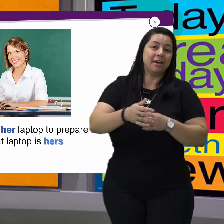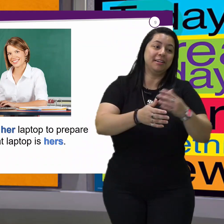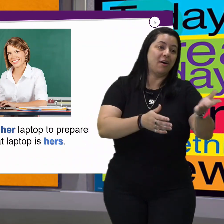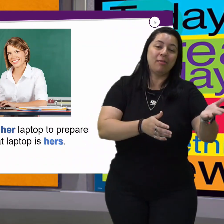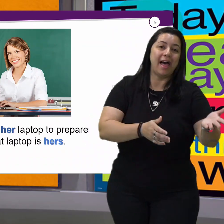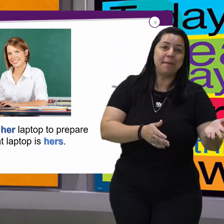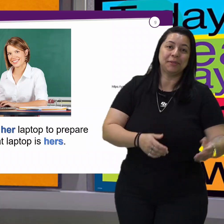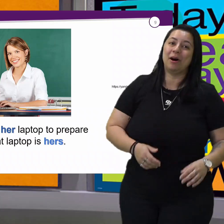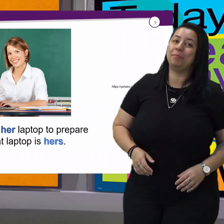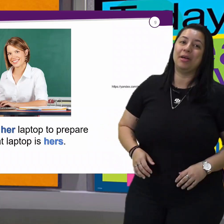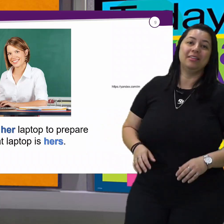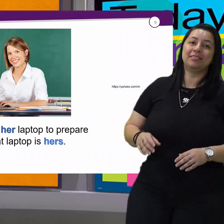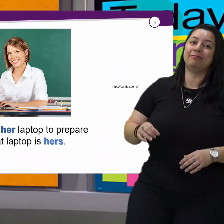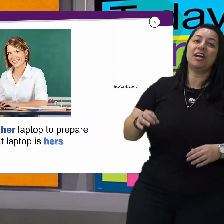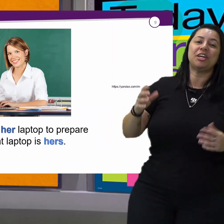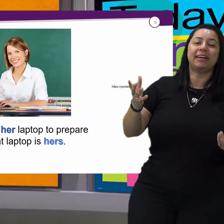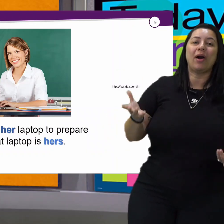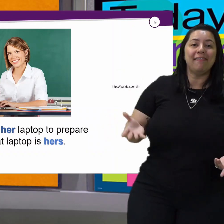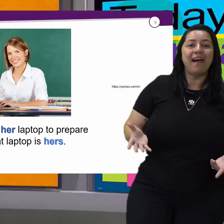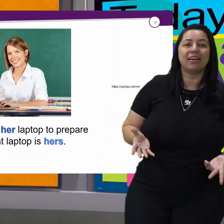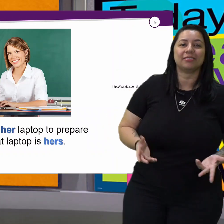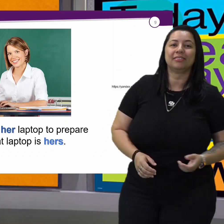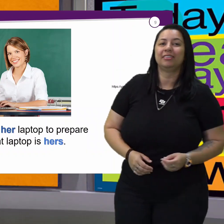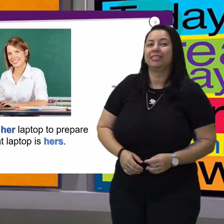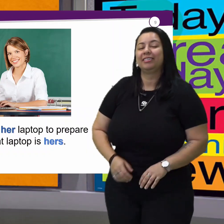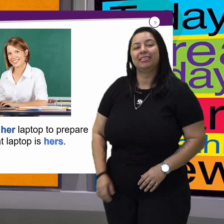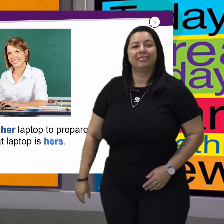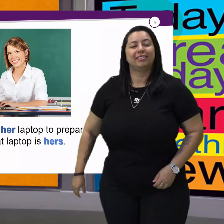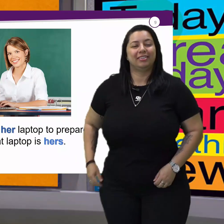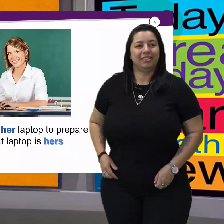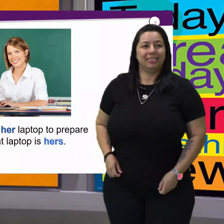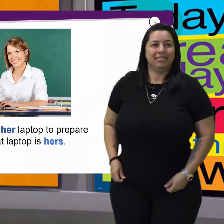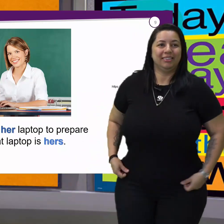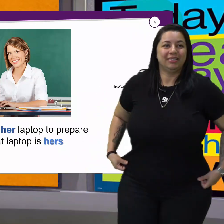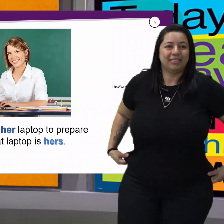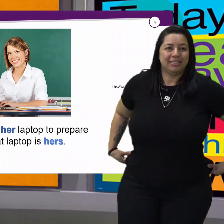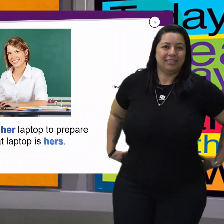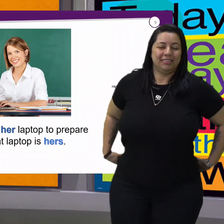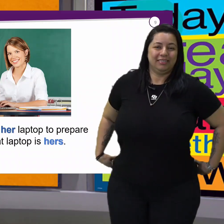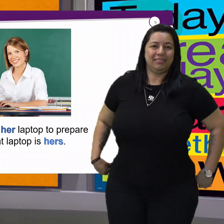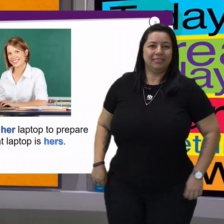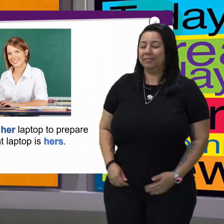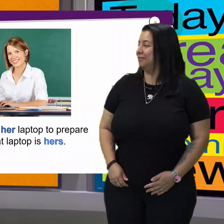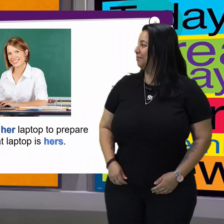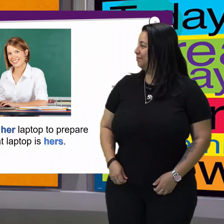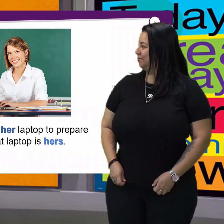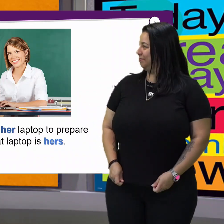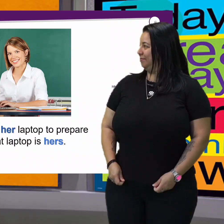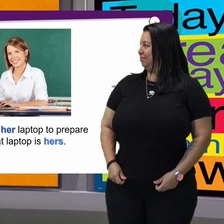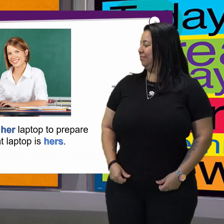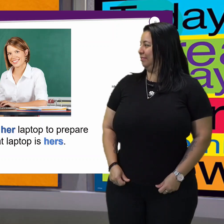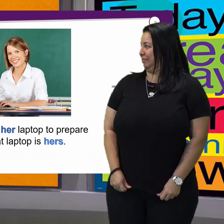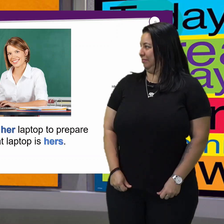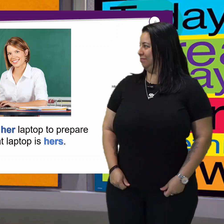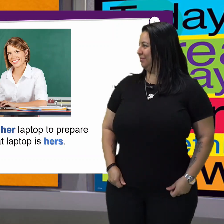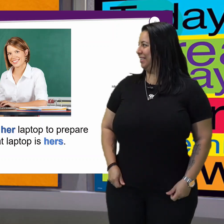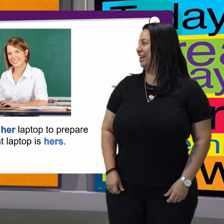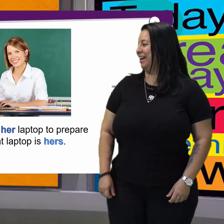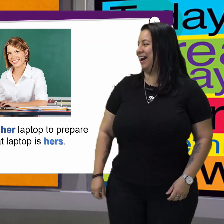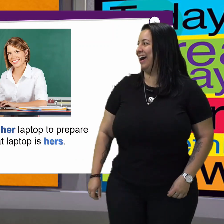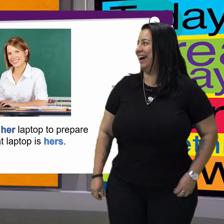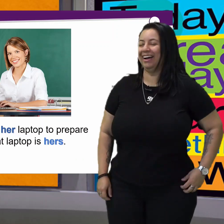notebook, você trouxe o seu notebook, o cara vai achar que é o caderno. Exatamente. Mas tudo bem, a gente simplesmente... eu vou fazer um negócio